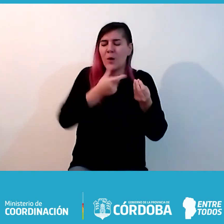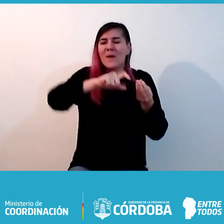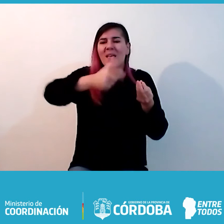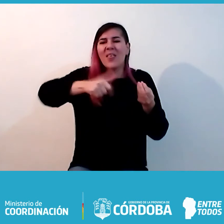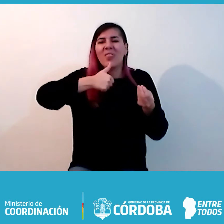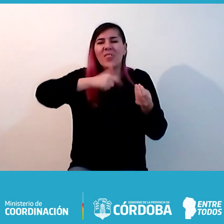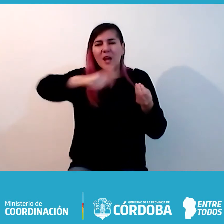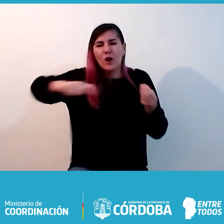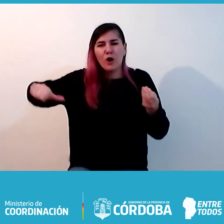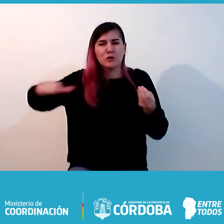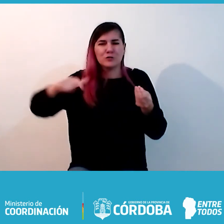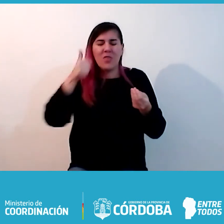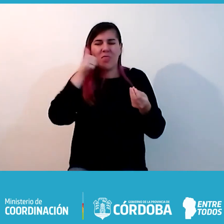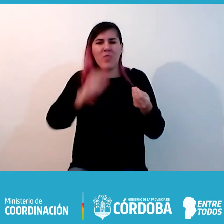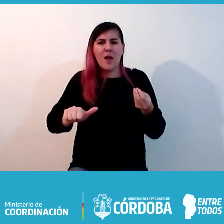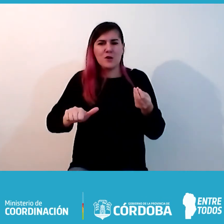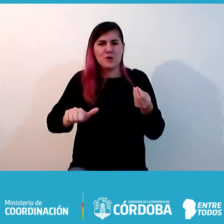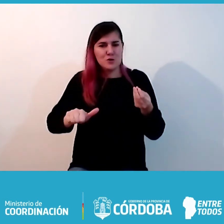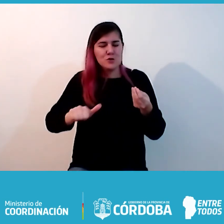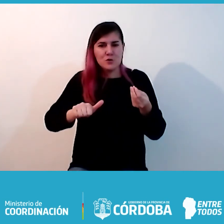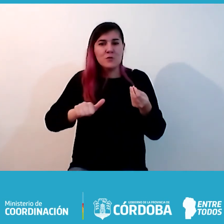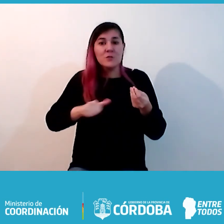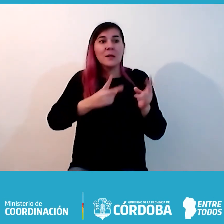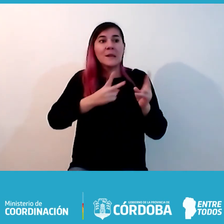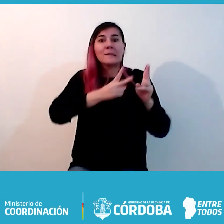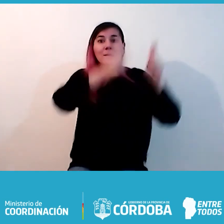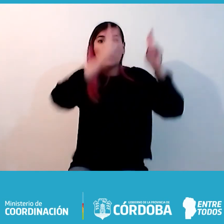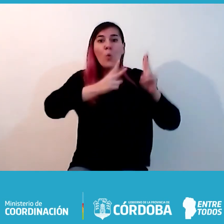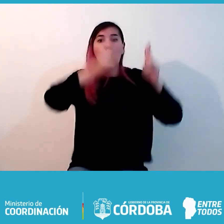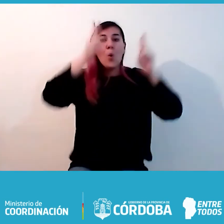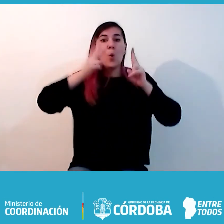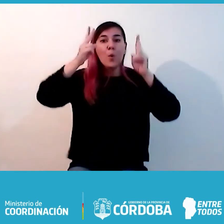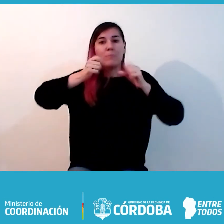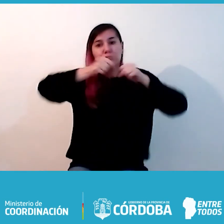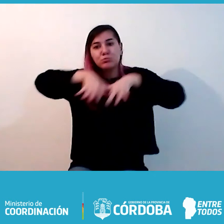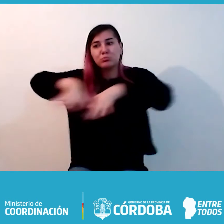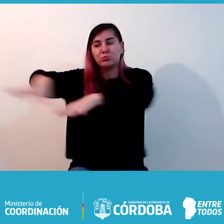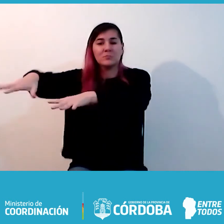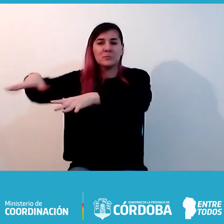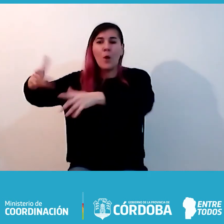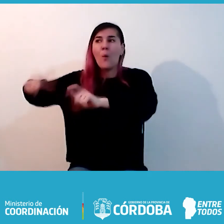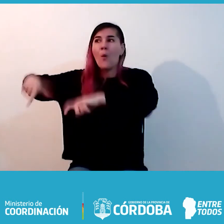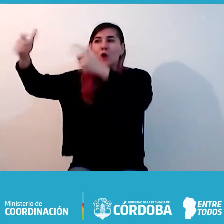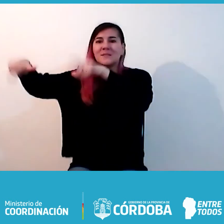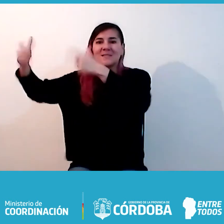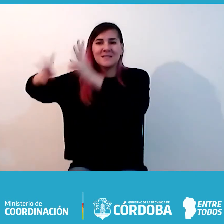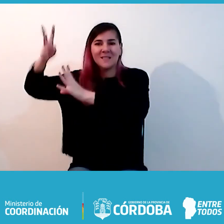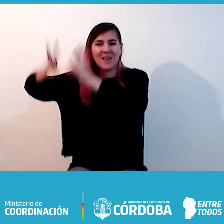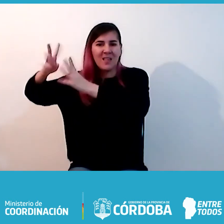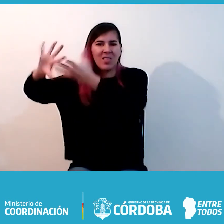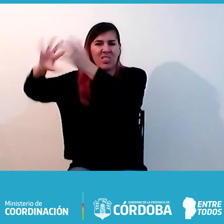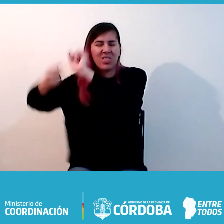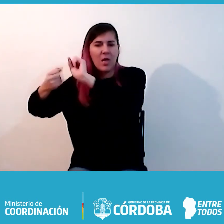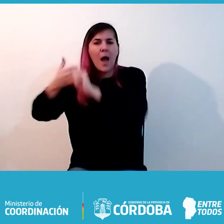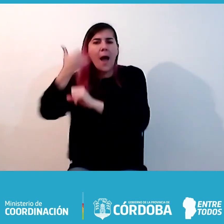hídricas, acelerará vertiginosamente las urbanizaciones y eliminará bosques nativos. Indica que existe actualmente